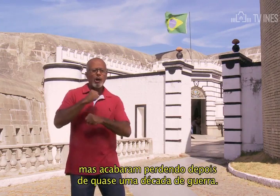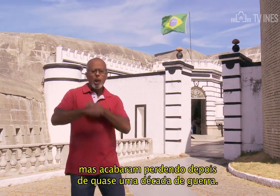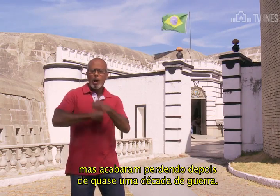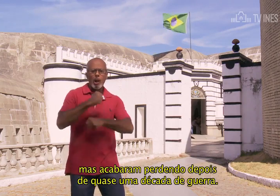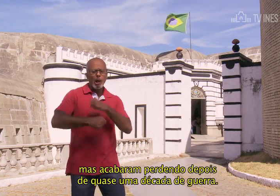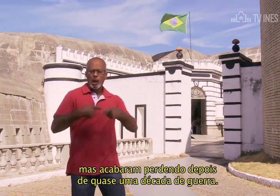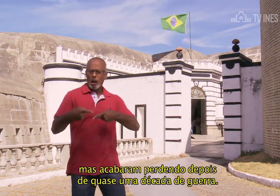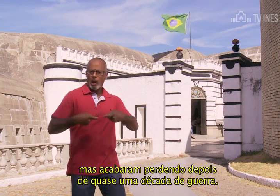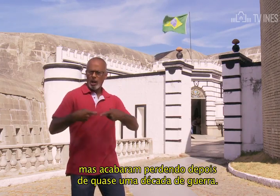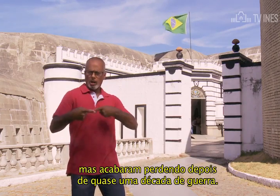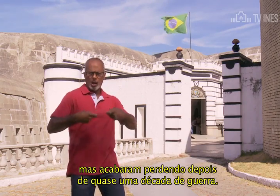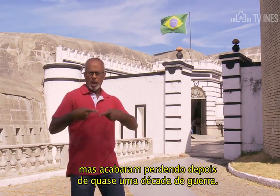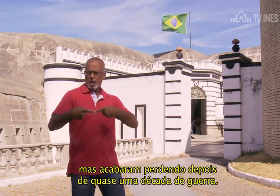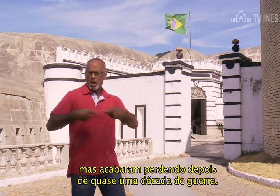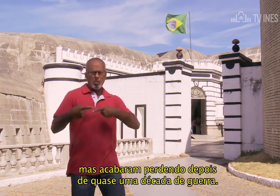depois de quase uma década de guerra.